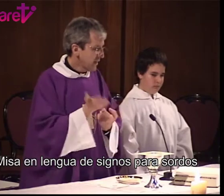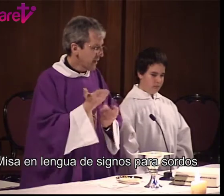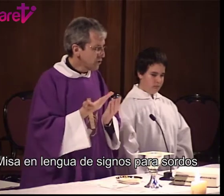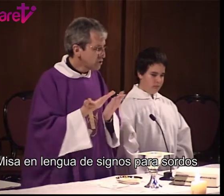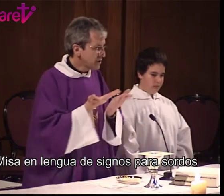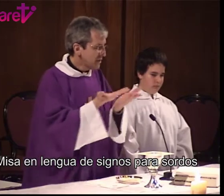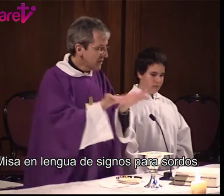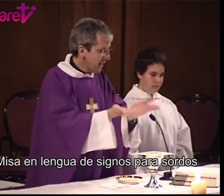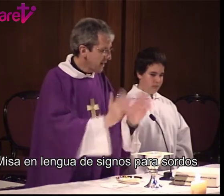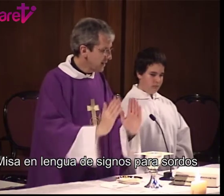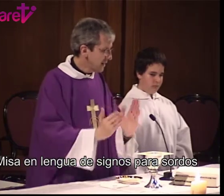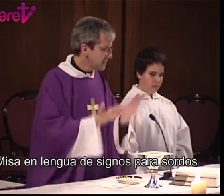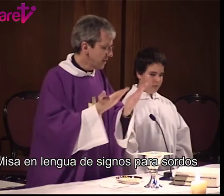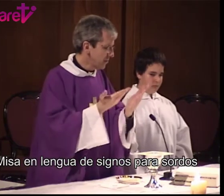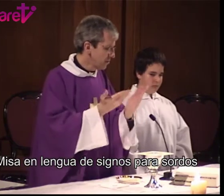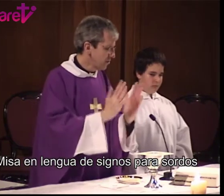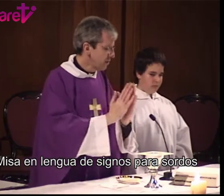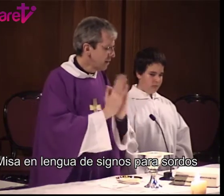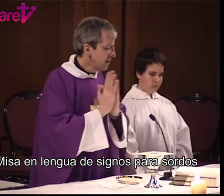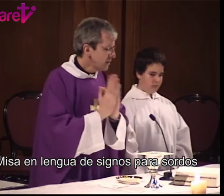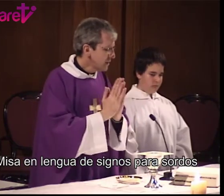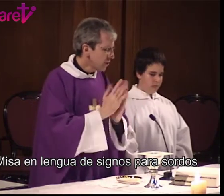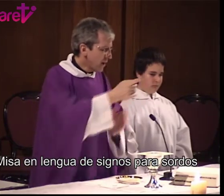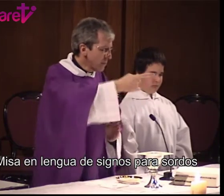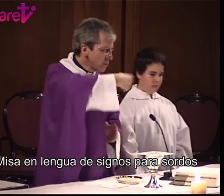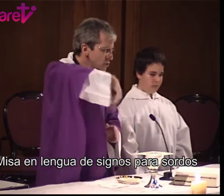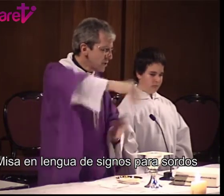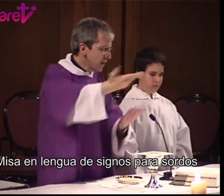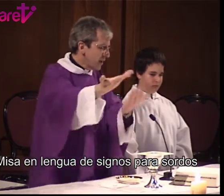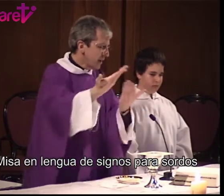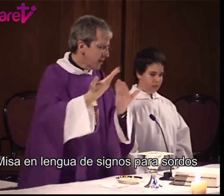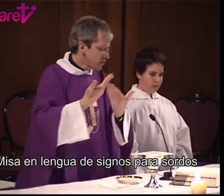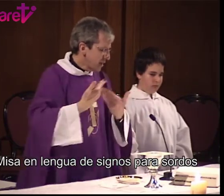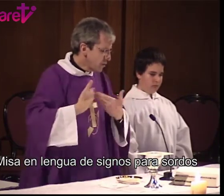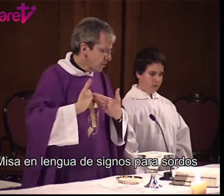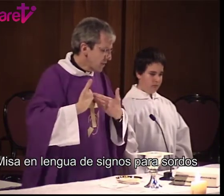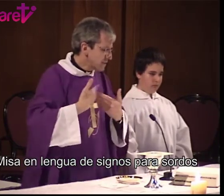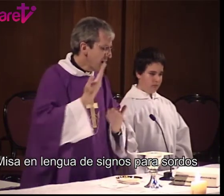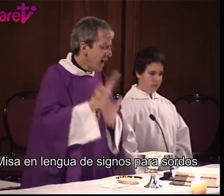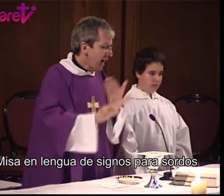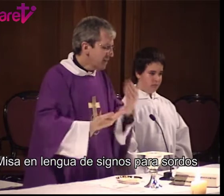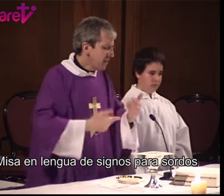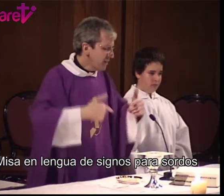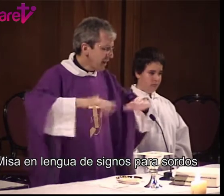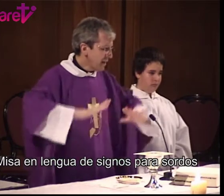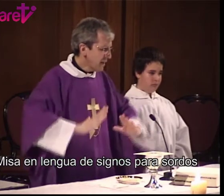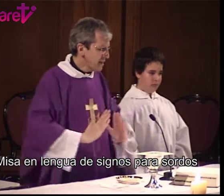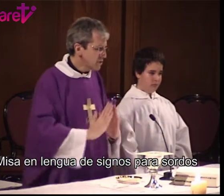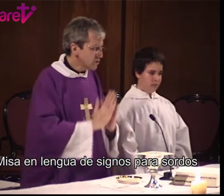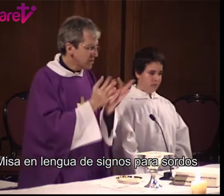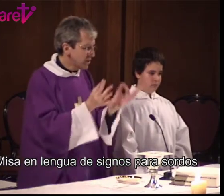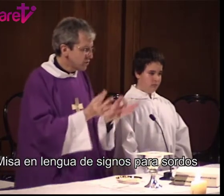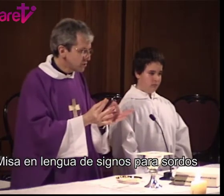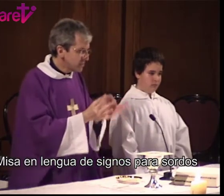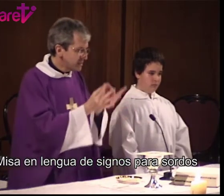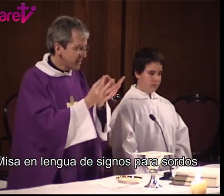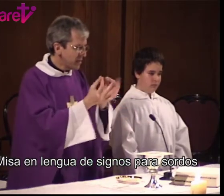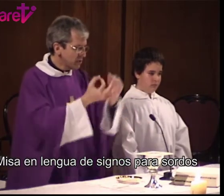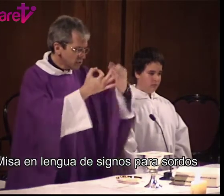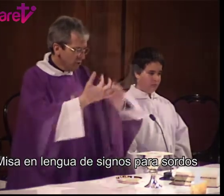nos traen la salvación, te rogamos que nos ayudes a celebrar estos santos misterios